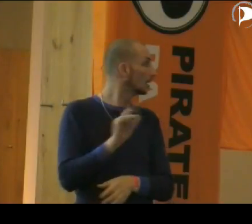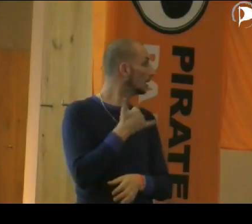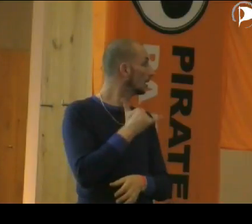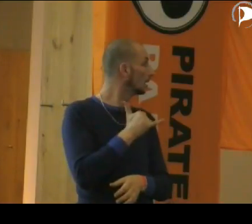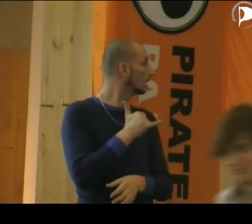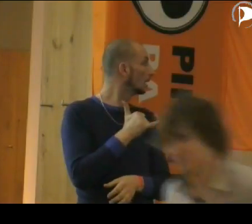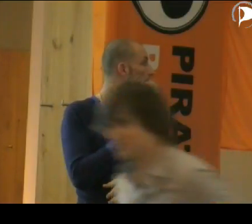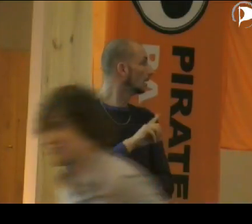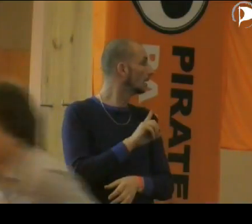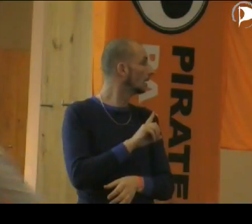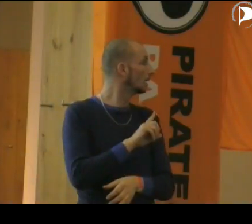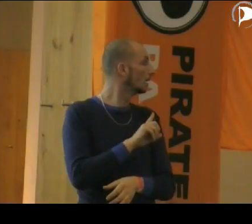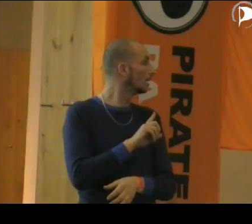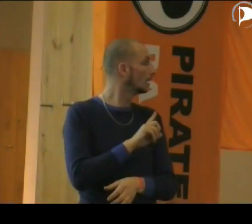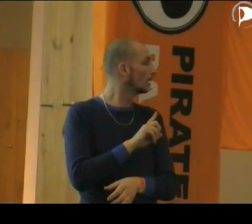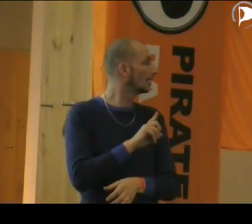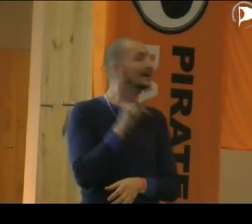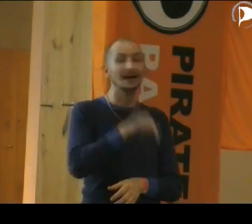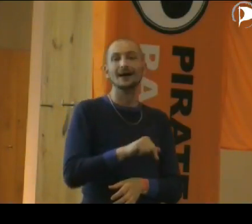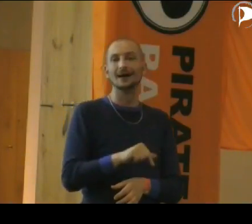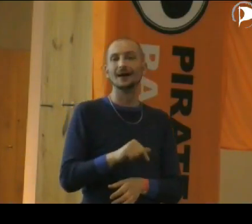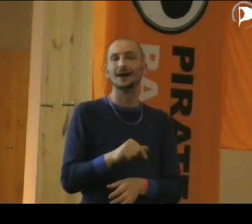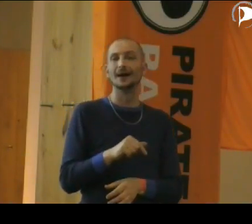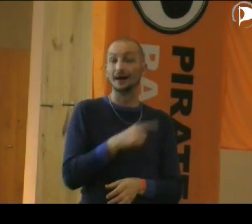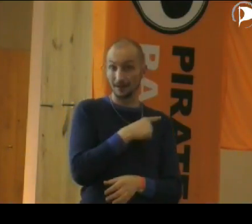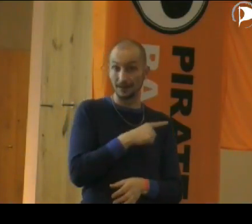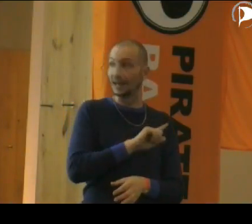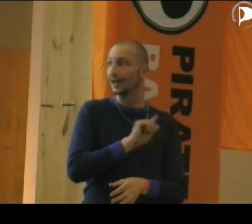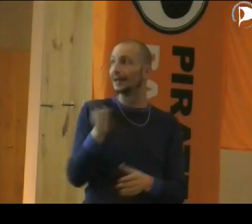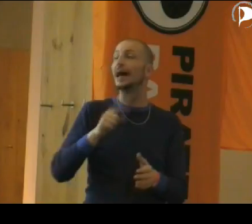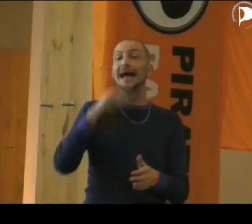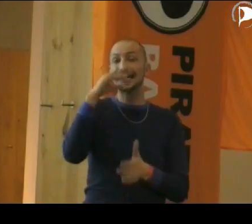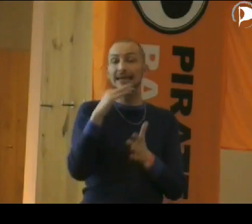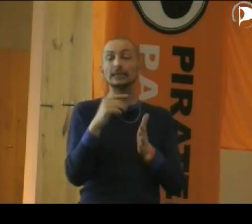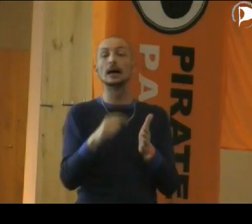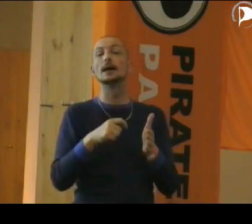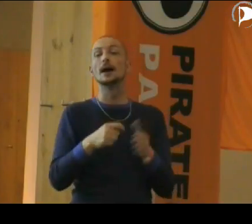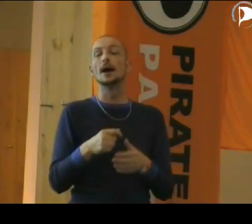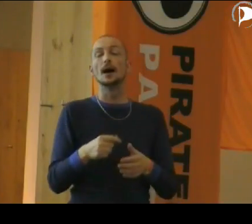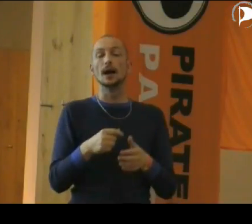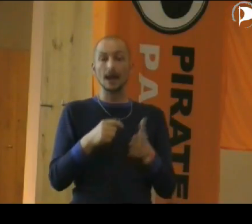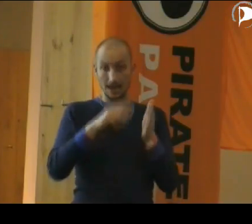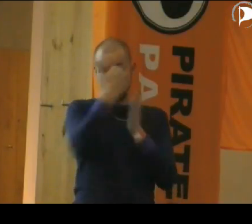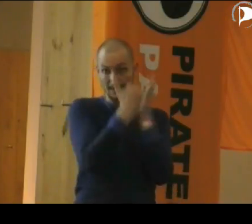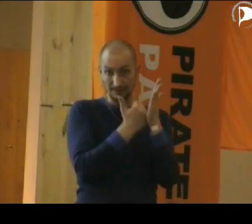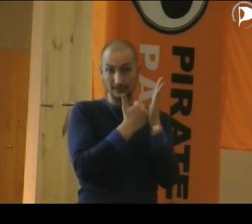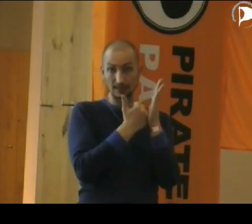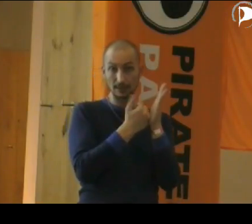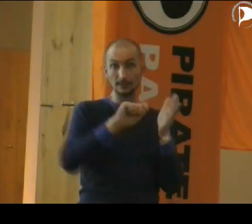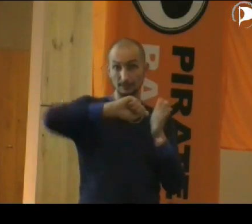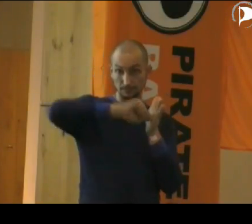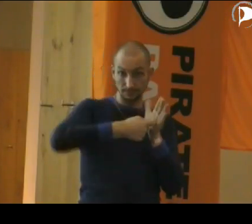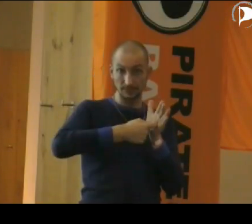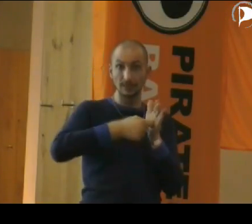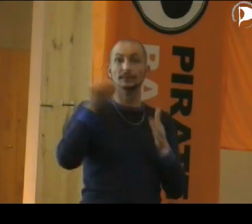haben hast du die rednerliste ist beschlossen ist gar keine gegnerin der nächste die unserer gis begrenzung der redezeit